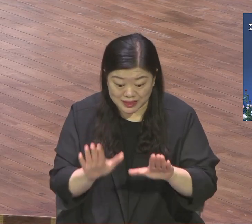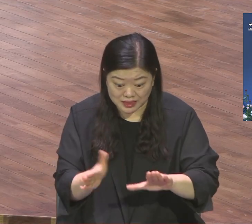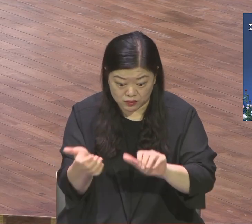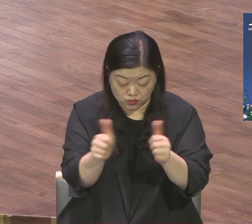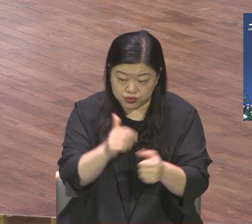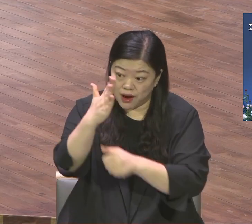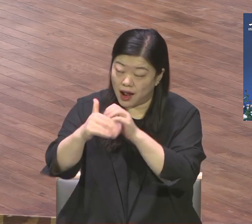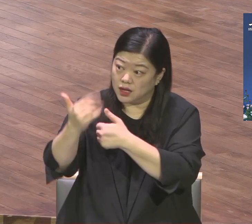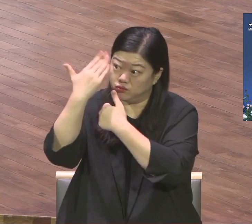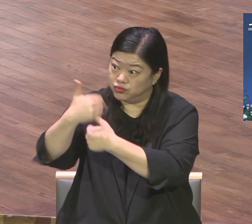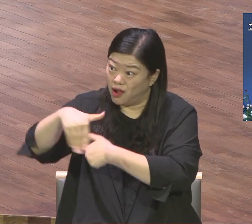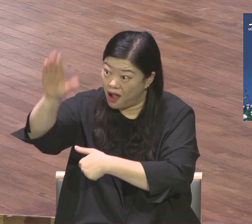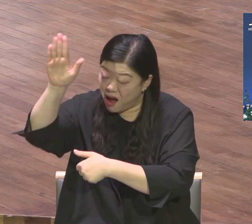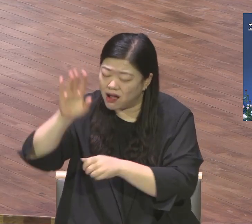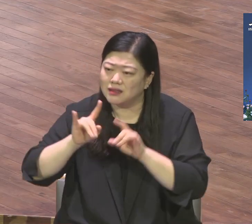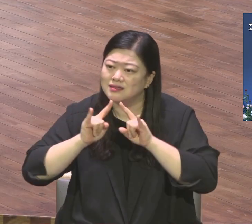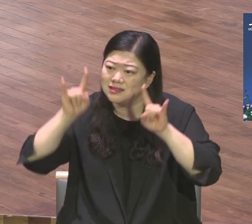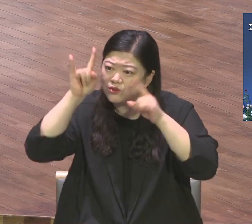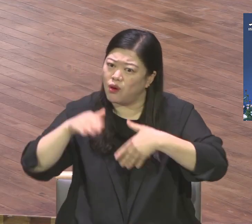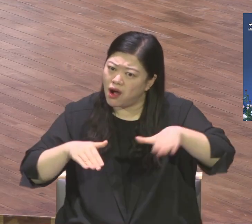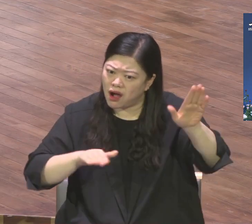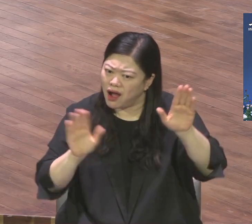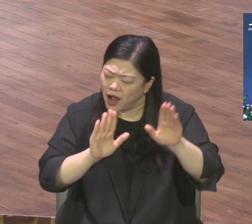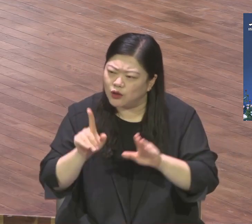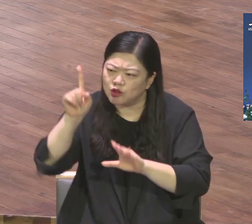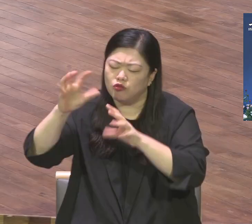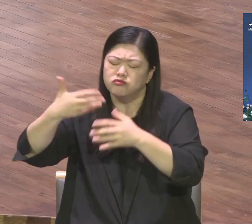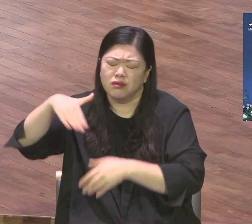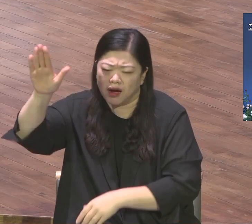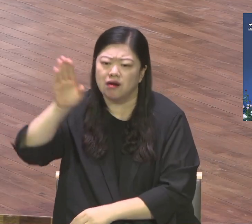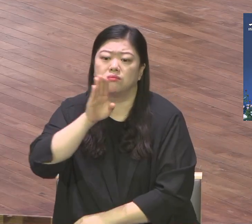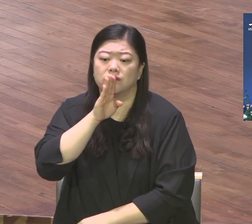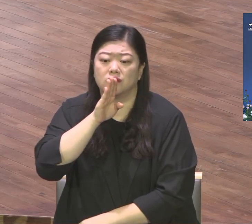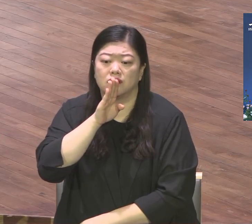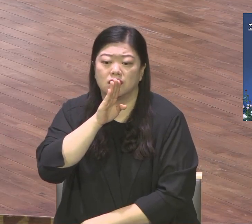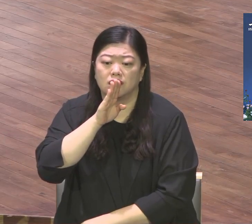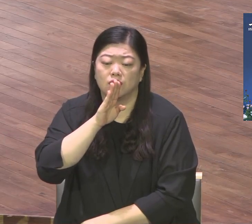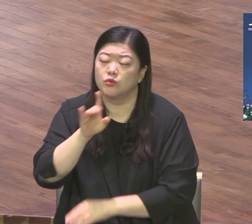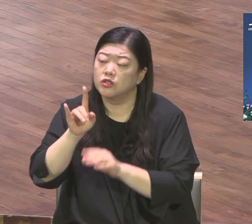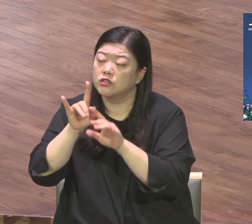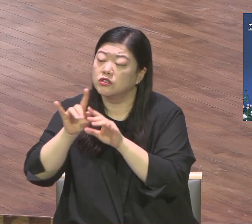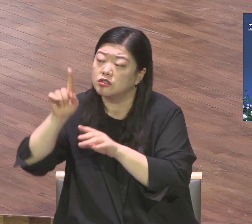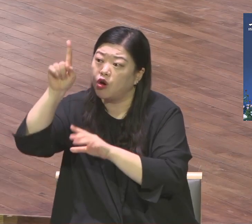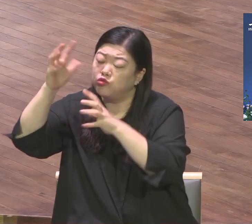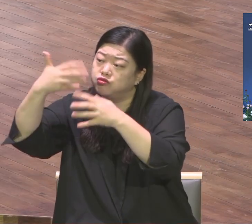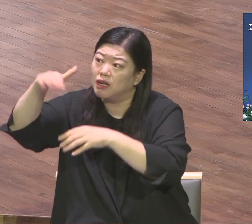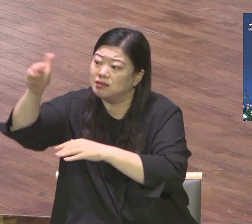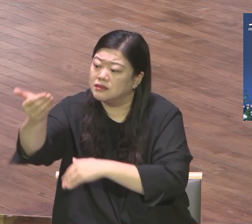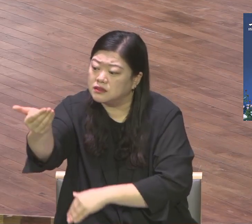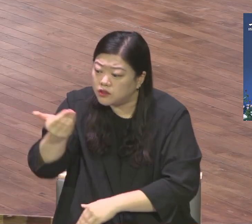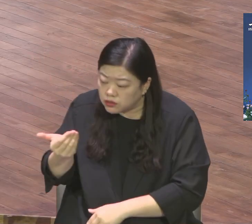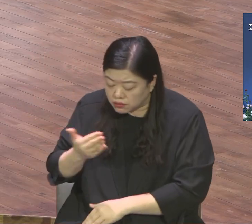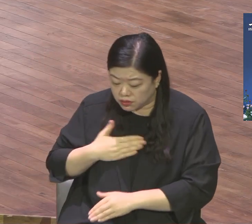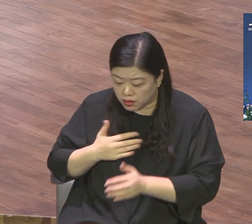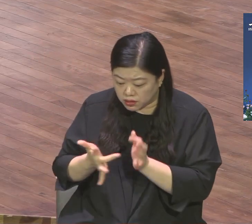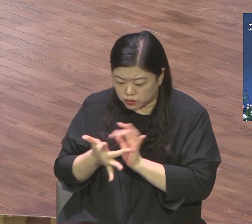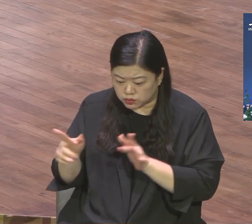그러면 예수를 믿는 우리가 이제 남은 생에 어떻게 살 것이냐에 대해서 언급하는 내용이에요.